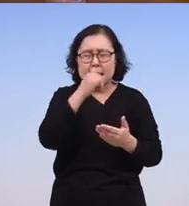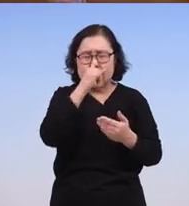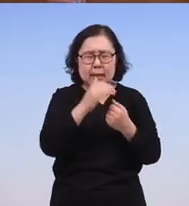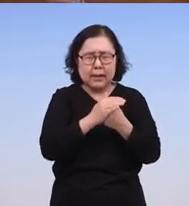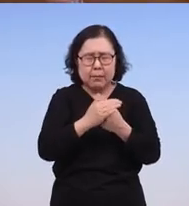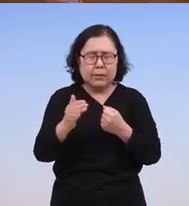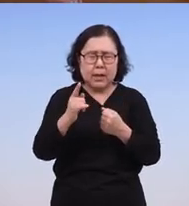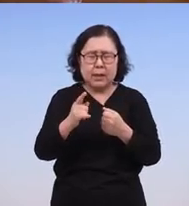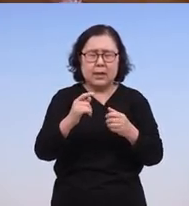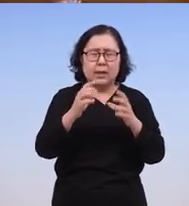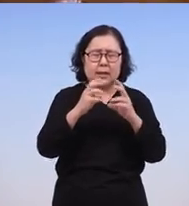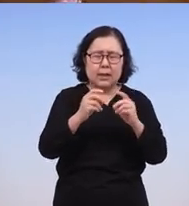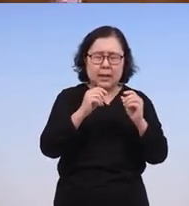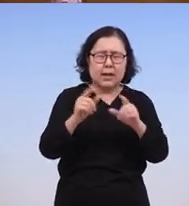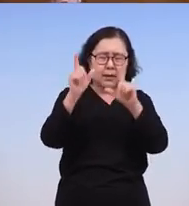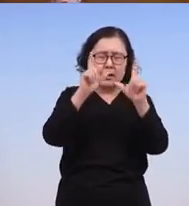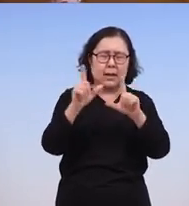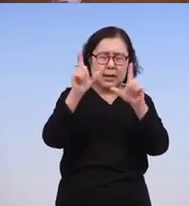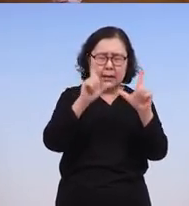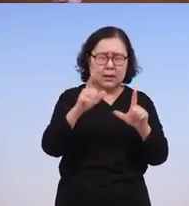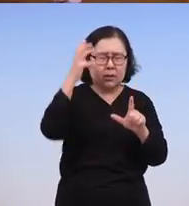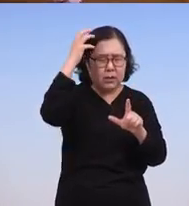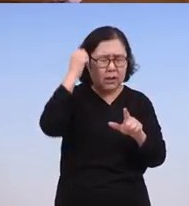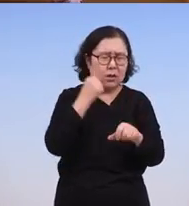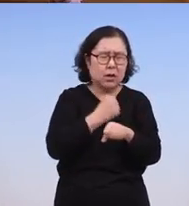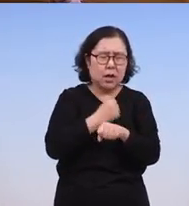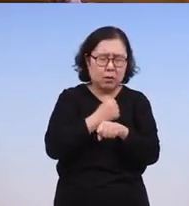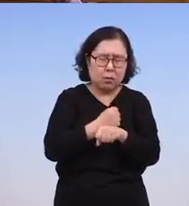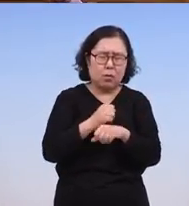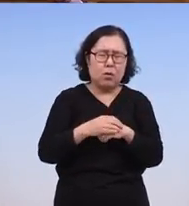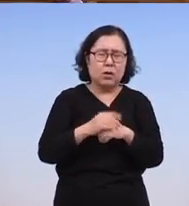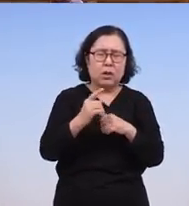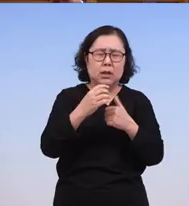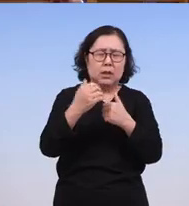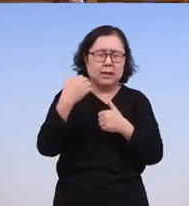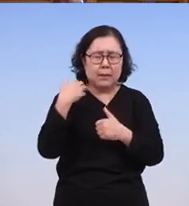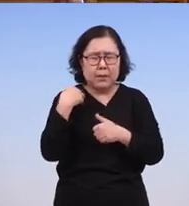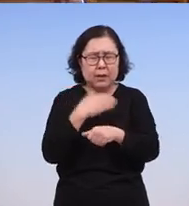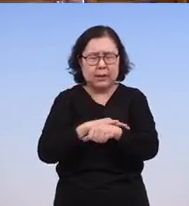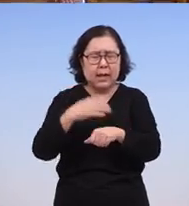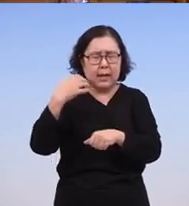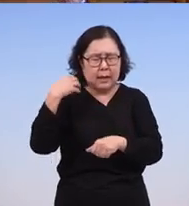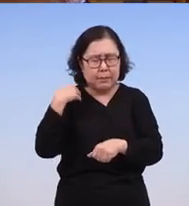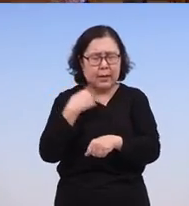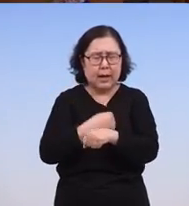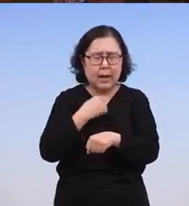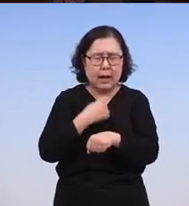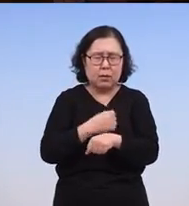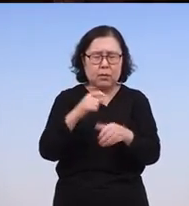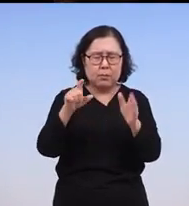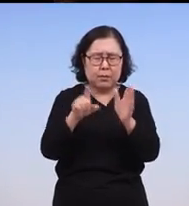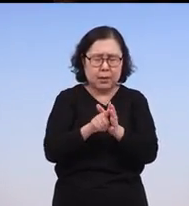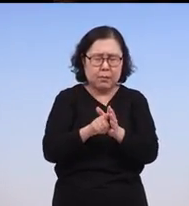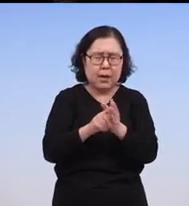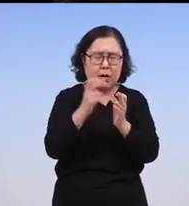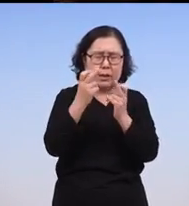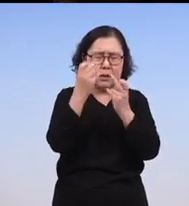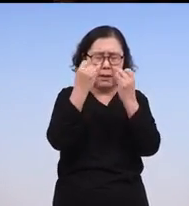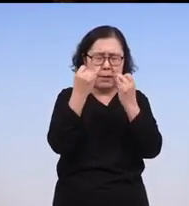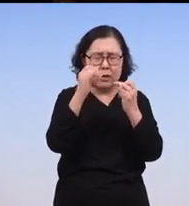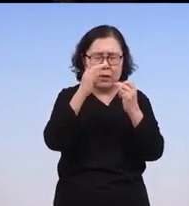이 땅을 하나님이 우리에게 허락해 주셨다는 사실을 기억하며 하나님 그 사명을 잘 감당하는